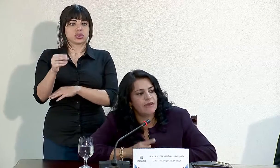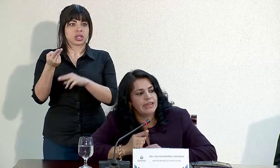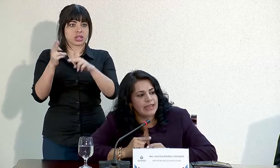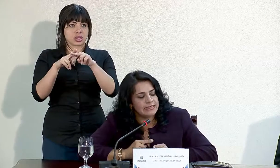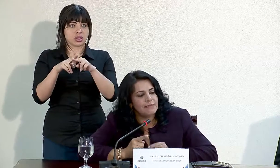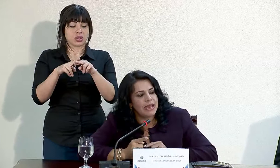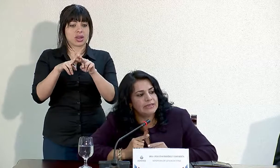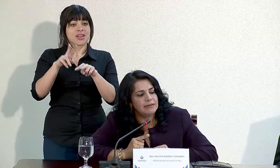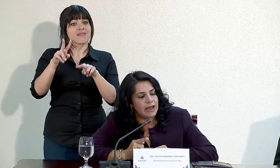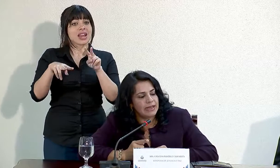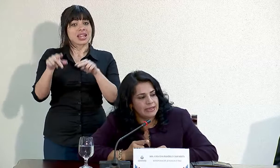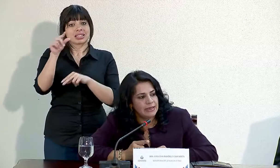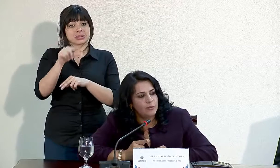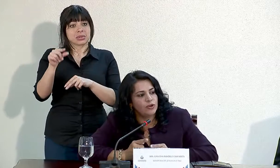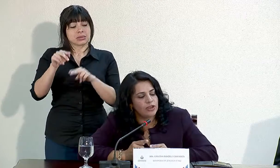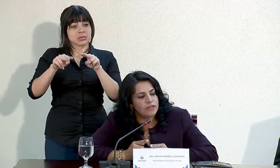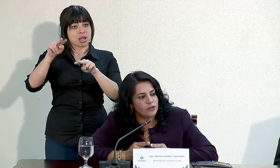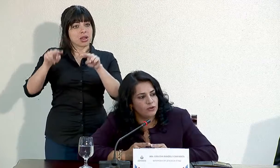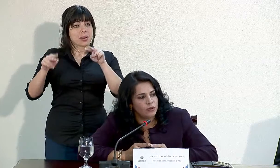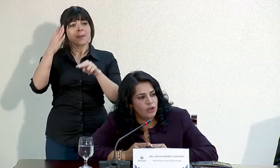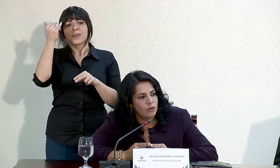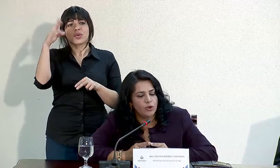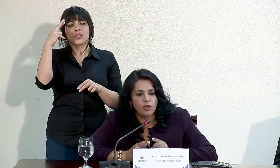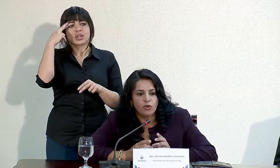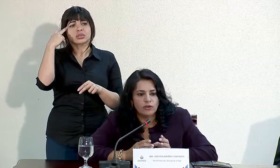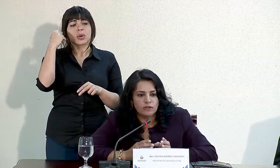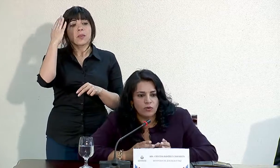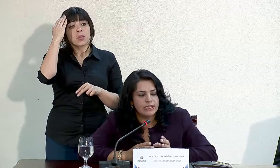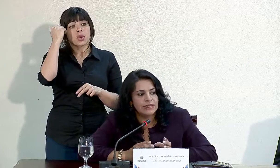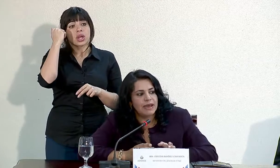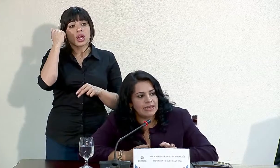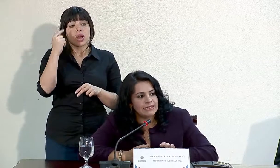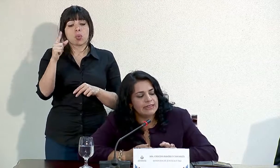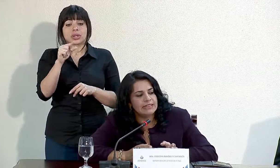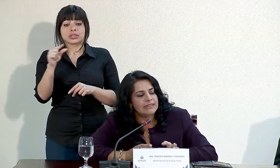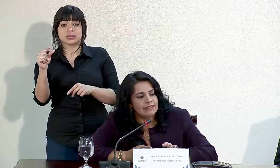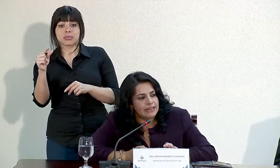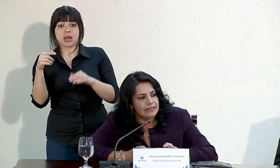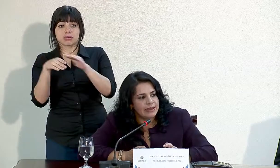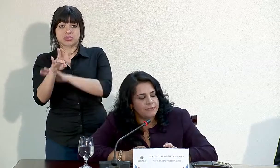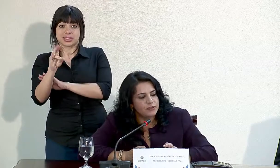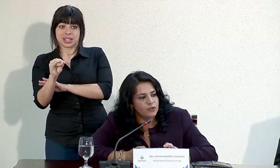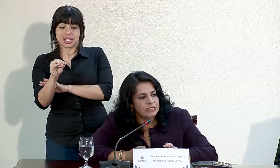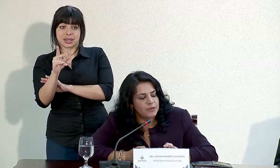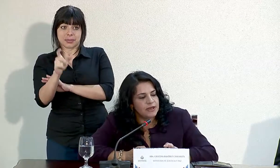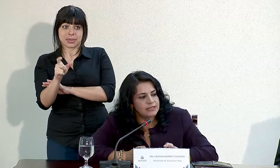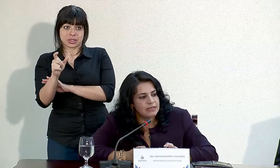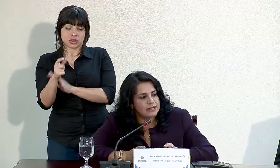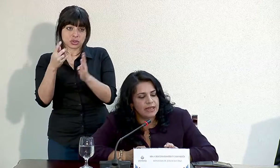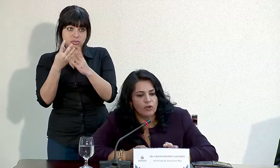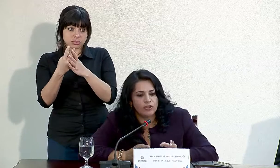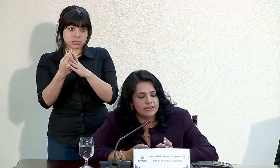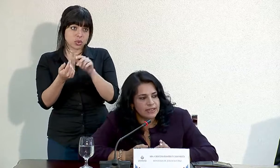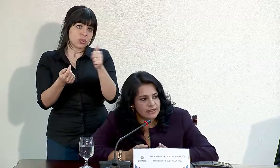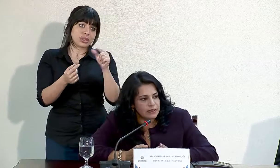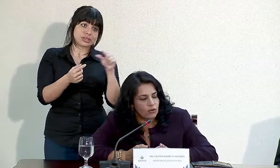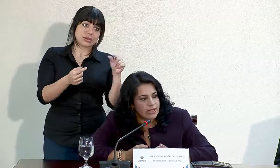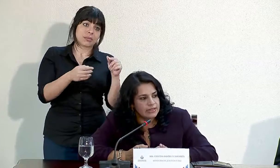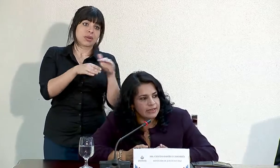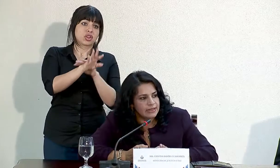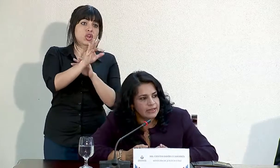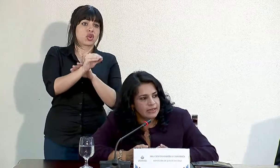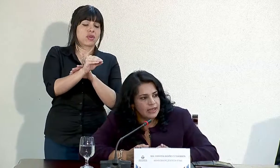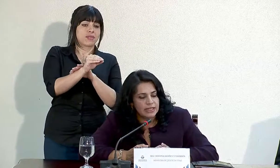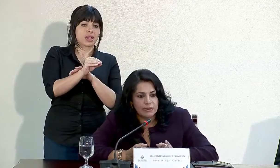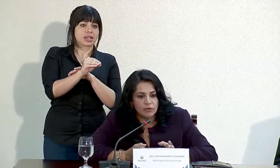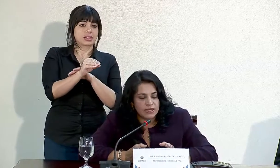y varía semana a semana. ¿Por qué razón? Porque unas semanas entran 70 personas privadas de libertad, otras entran